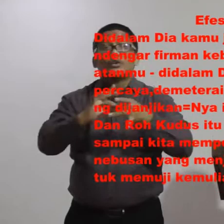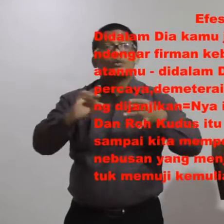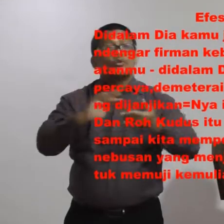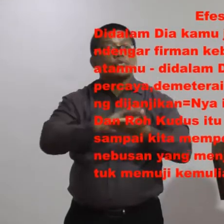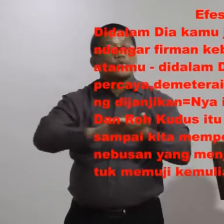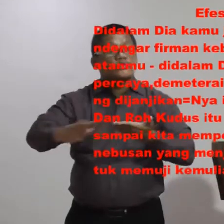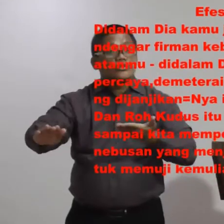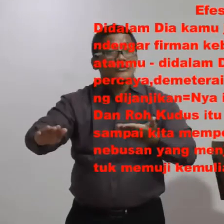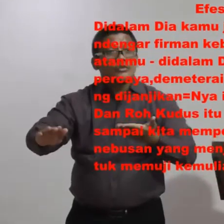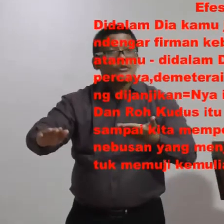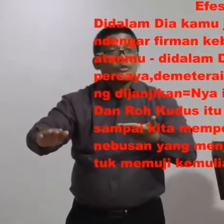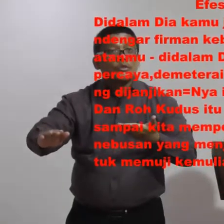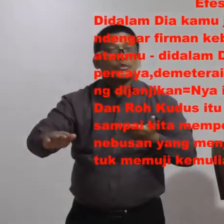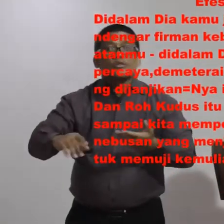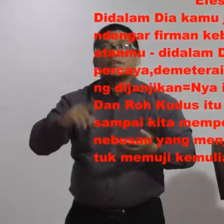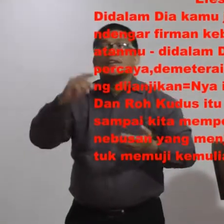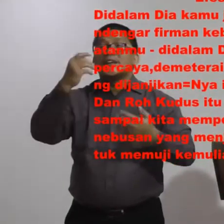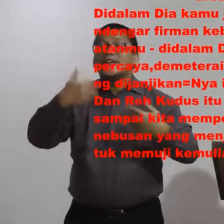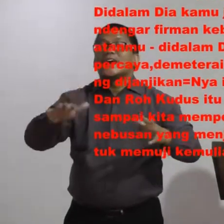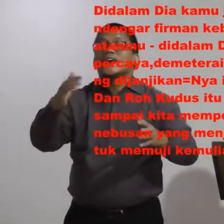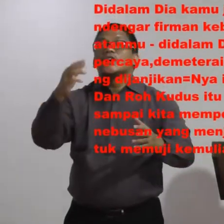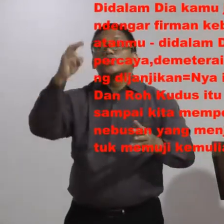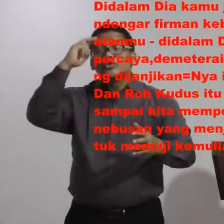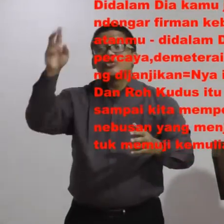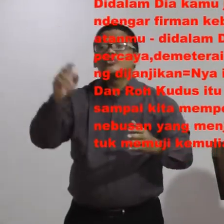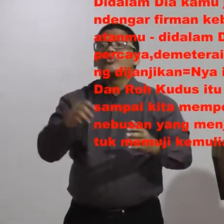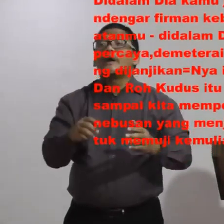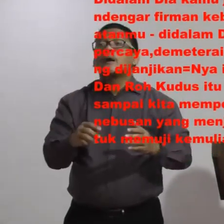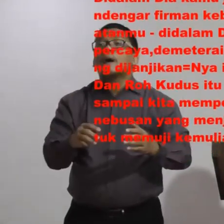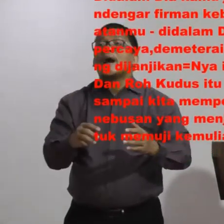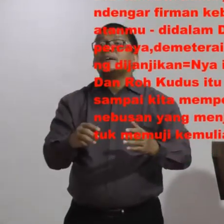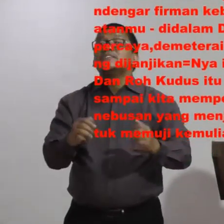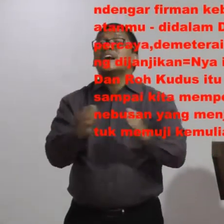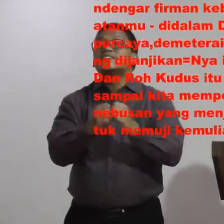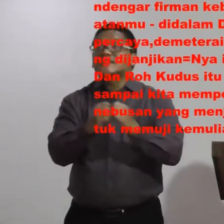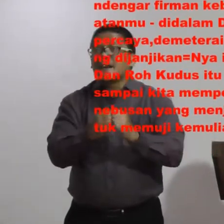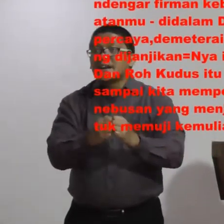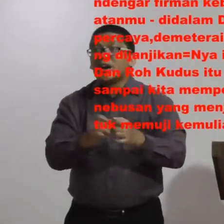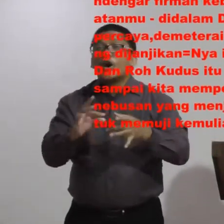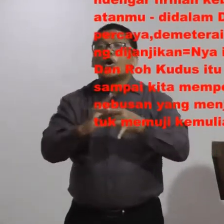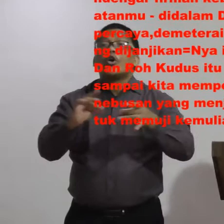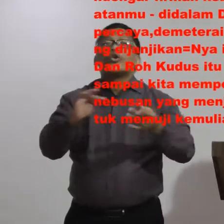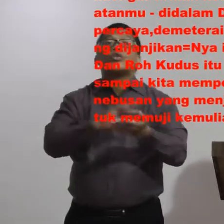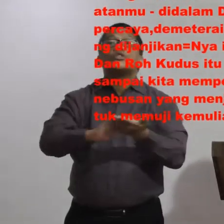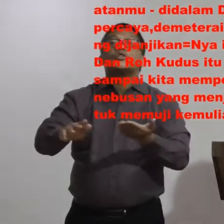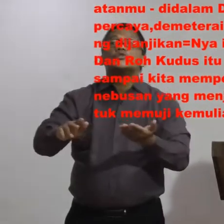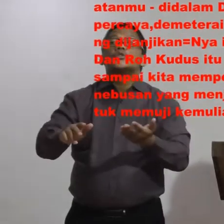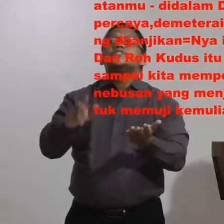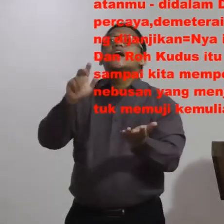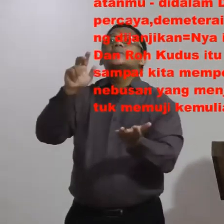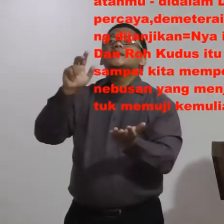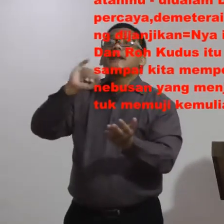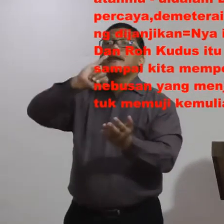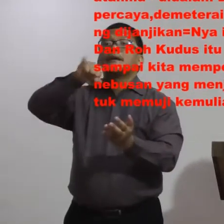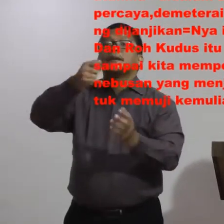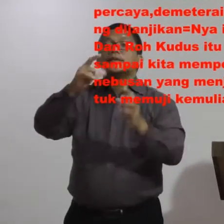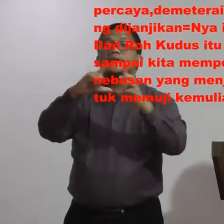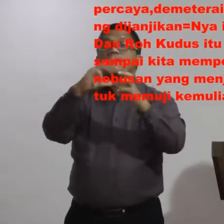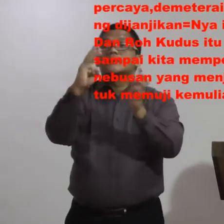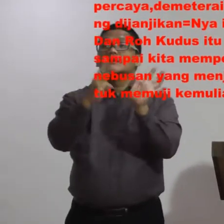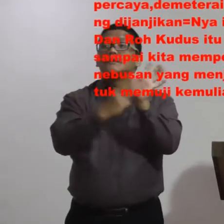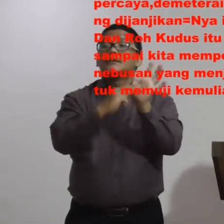yang dijanjikannya itu. Dan Roh Kudus itu adalah jaminan bagian kita